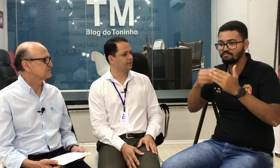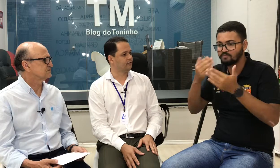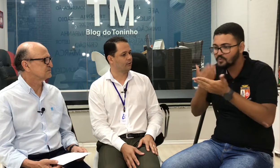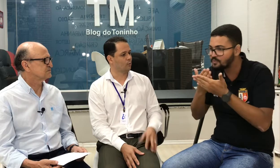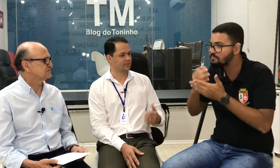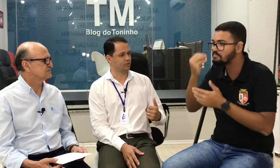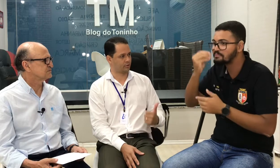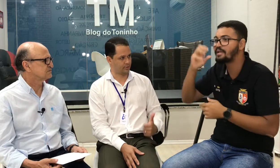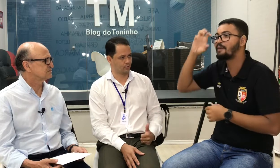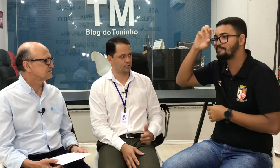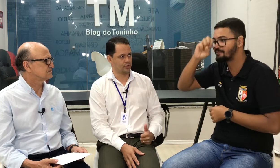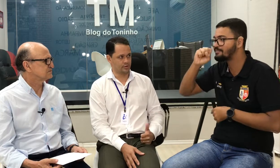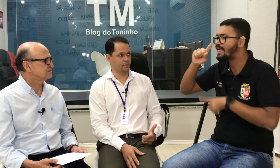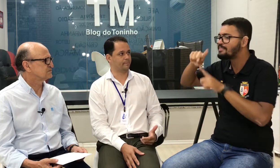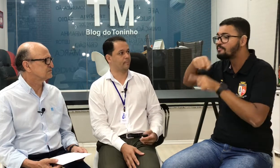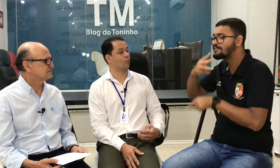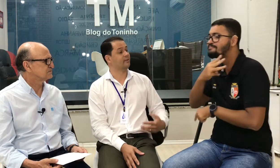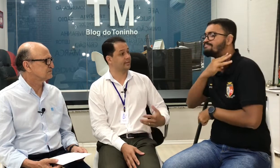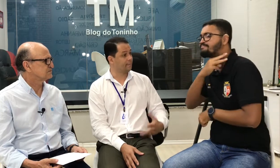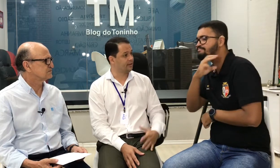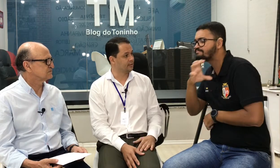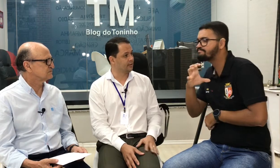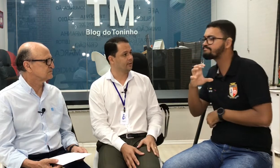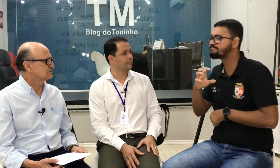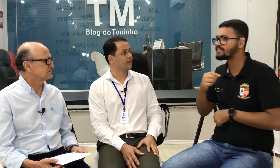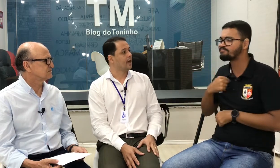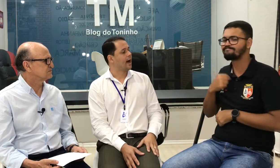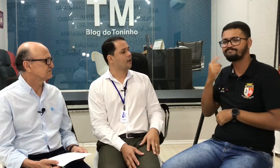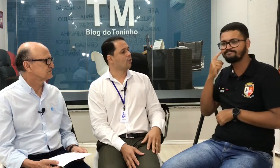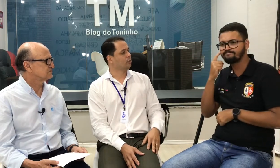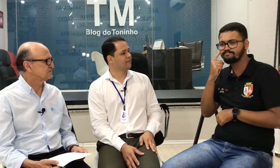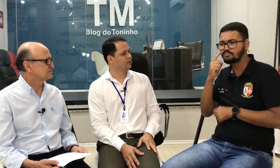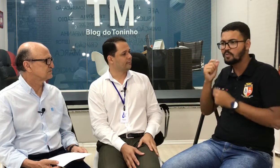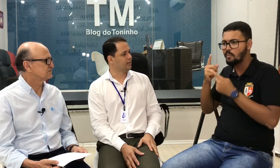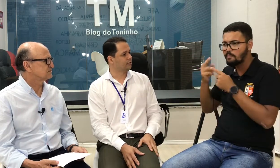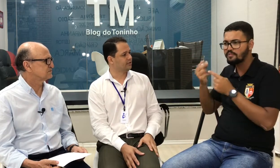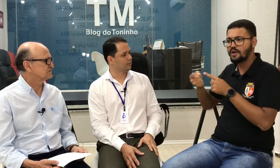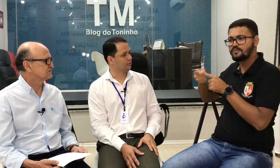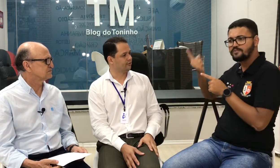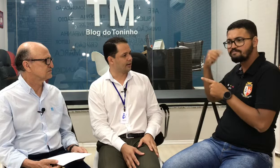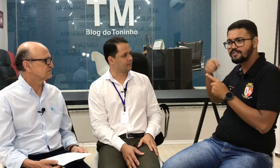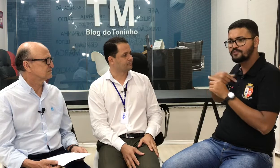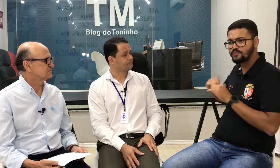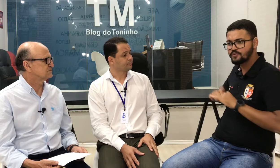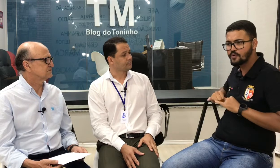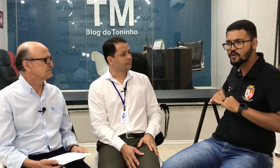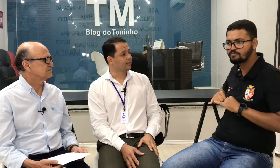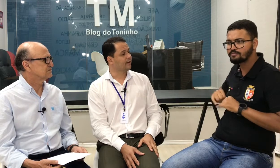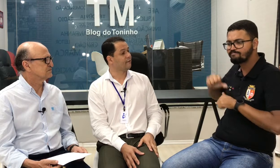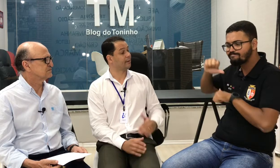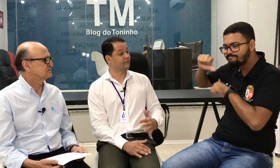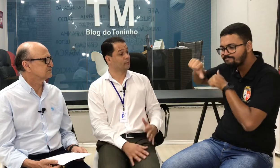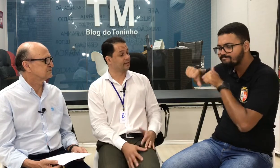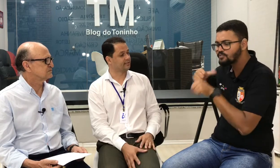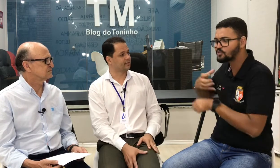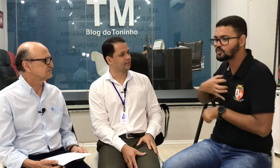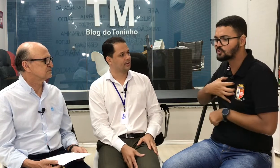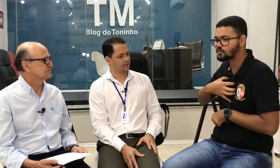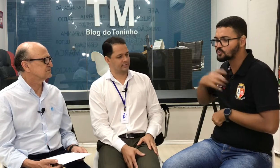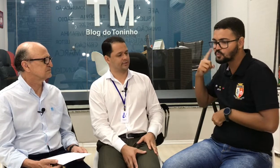Eu comecei a tirar nota boa, eu comecei a aprender. Aí quando eu me formei no terceiro colegial, para mim foi um prazer. Mas eu comecei